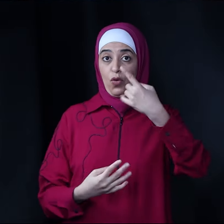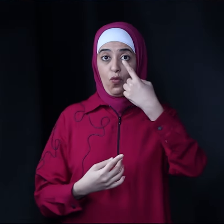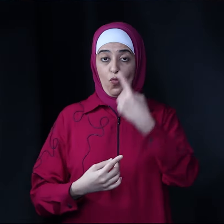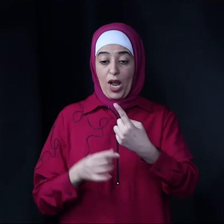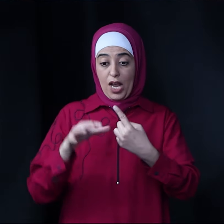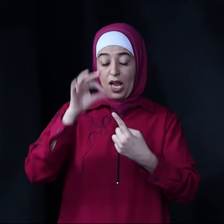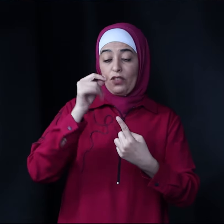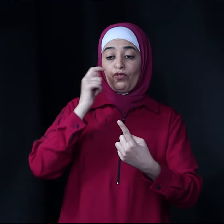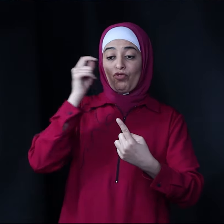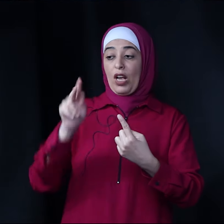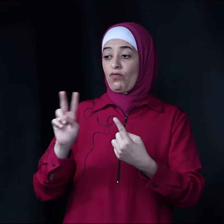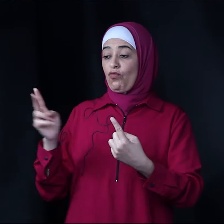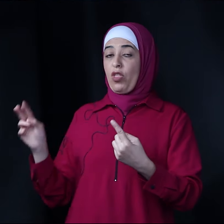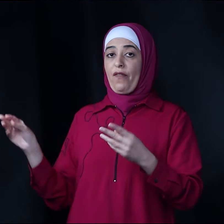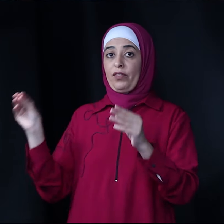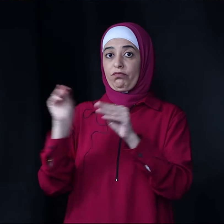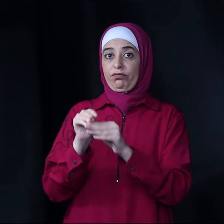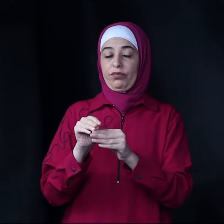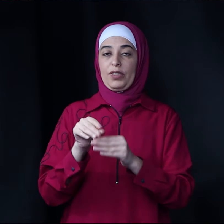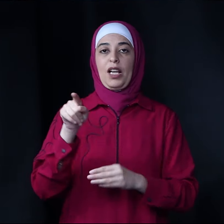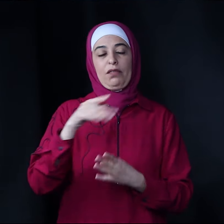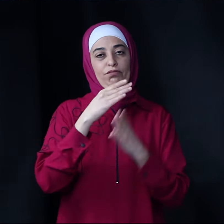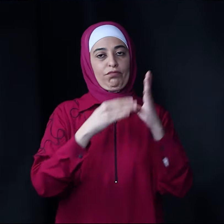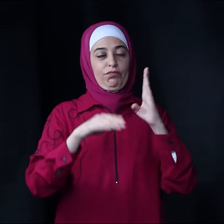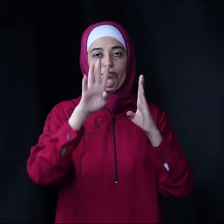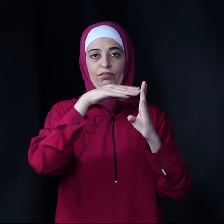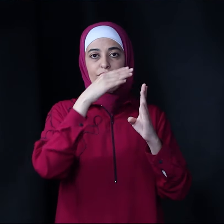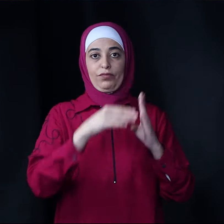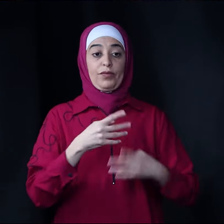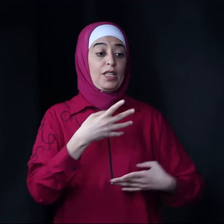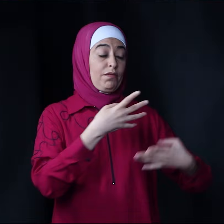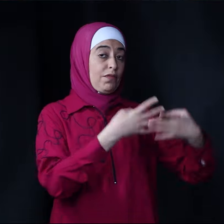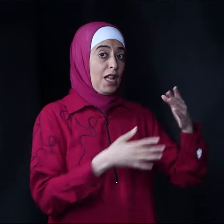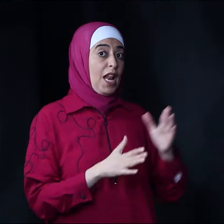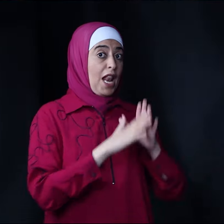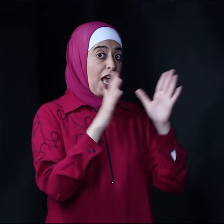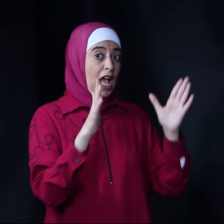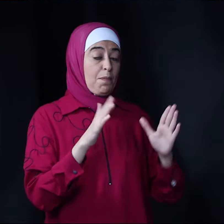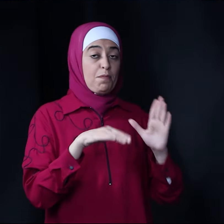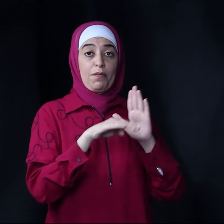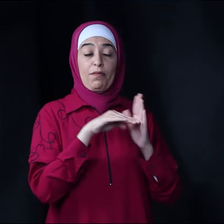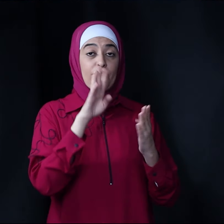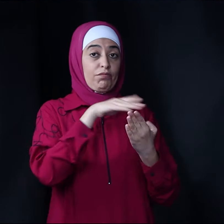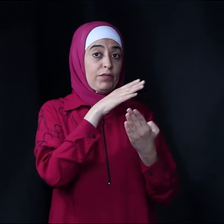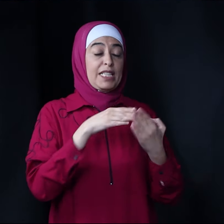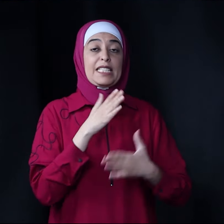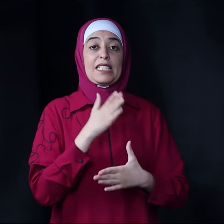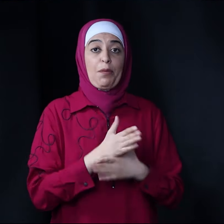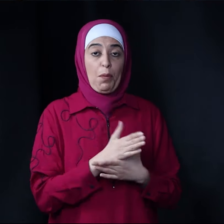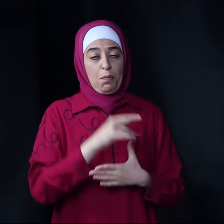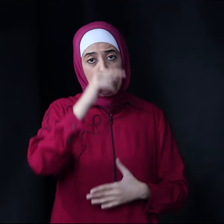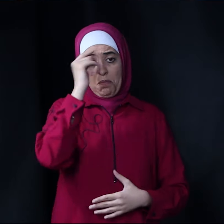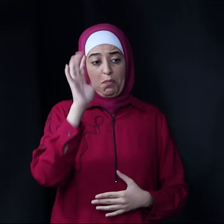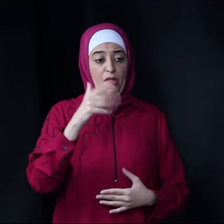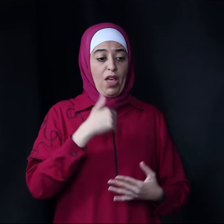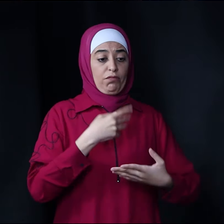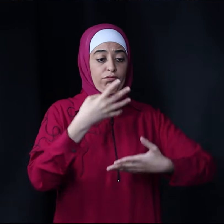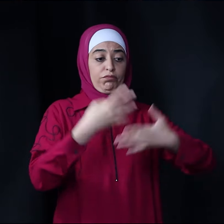واحدة ومرشحين في قوائم مختلفة تعتبر ورقة لاغية. نعم. والقائمة العامة كيف تعتبر لاغية؟